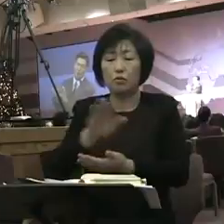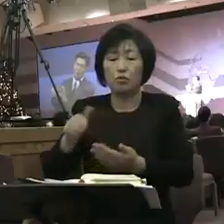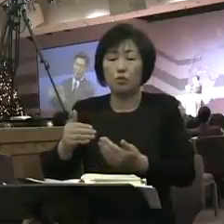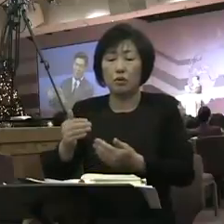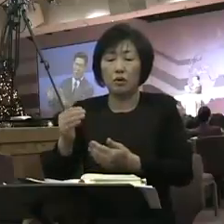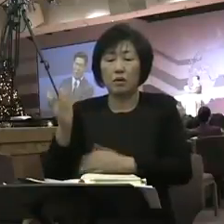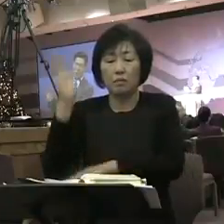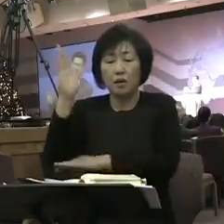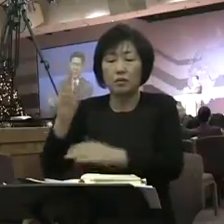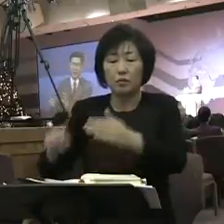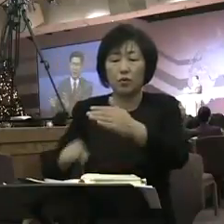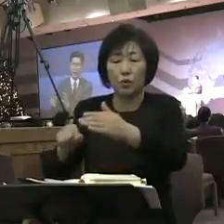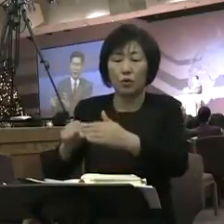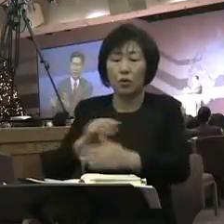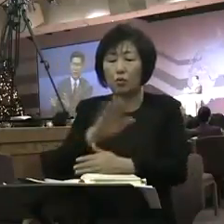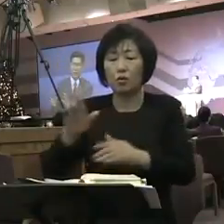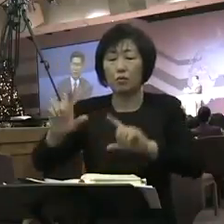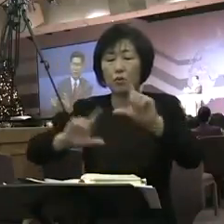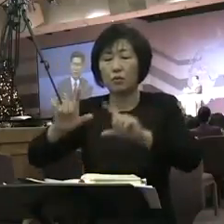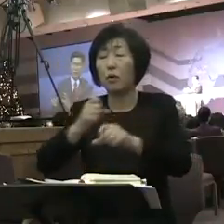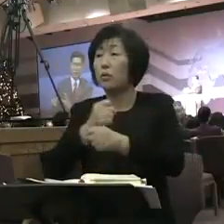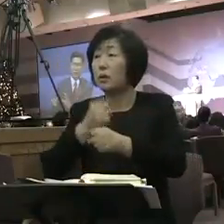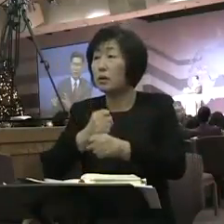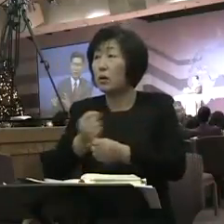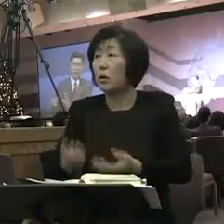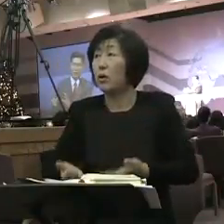모습으로 만들어내시기를 원하시는가,